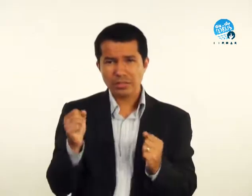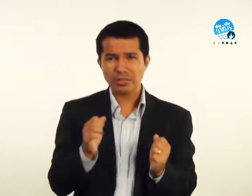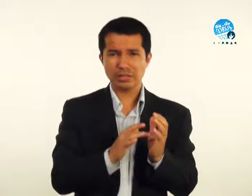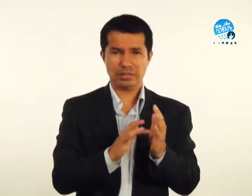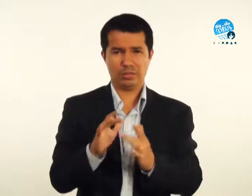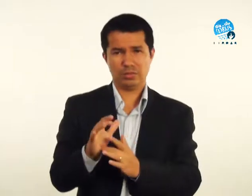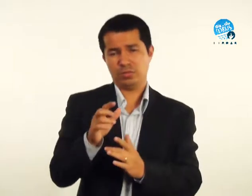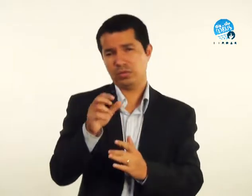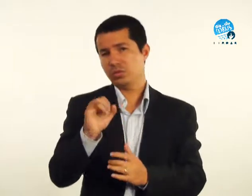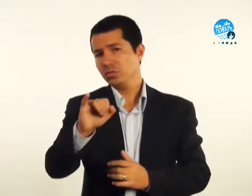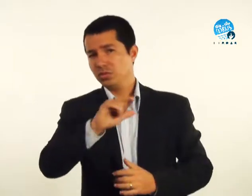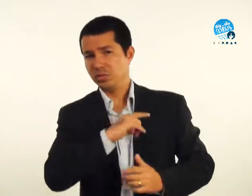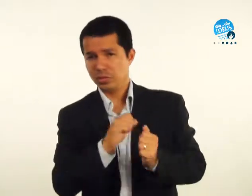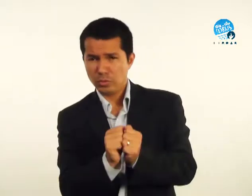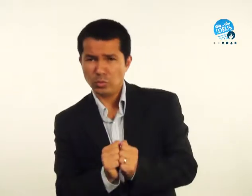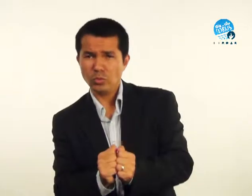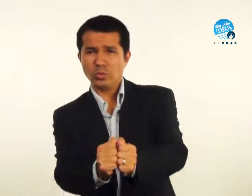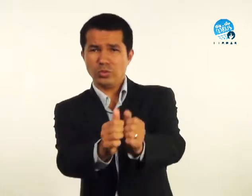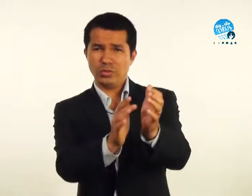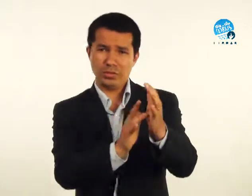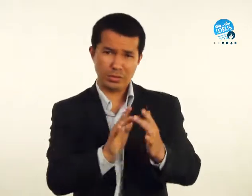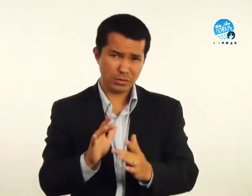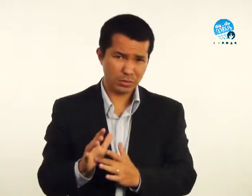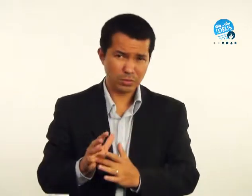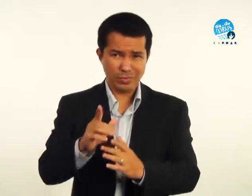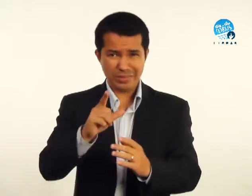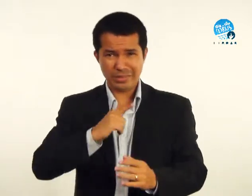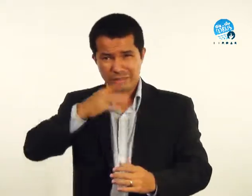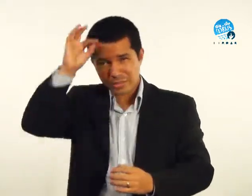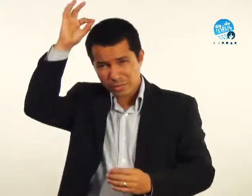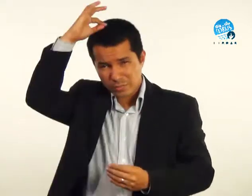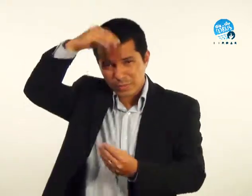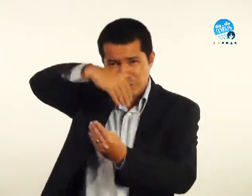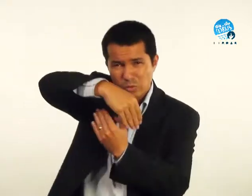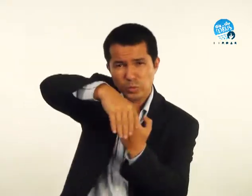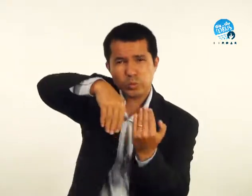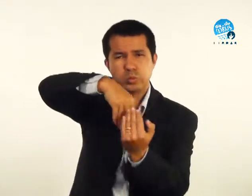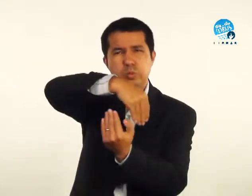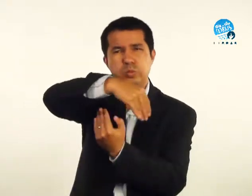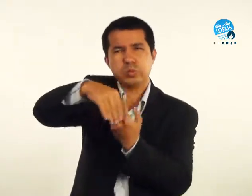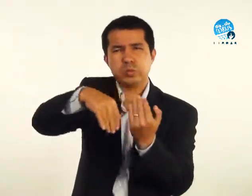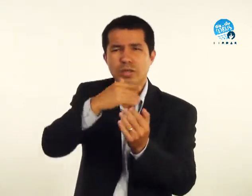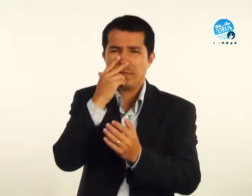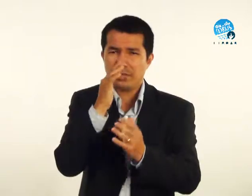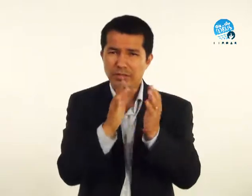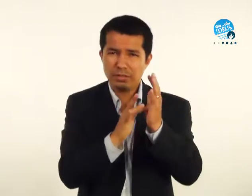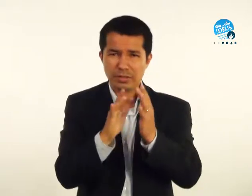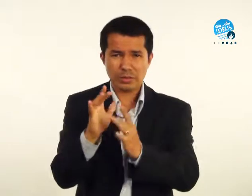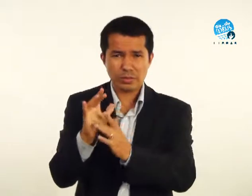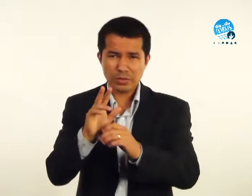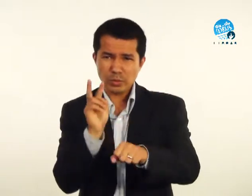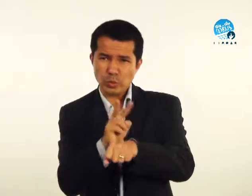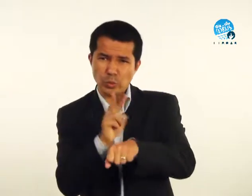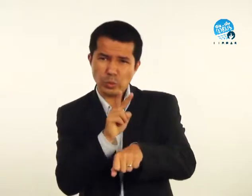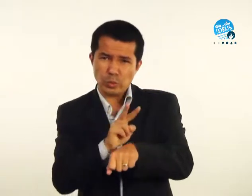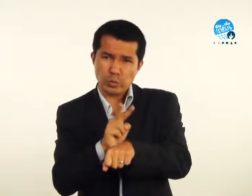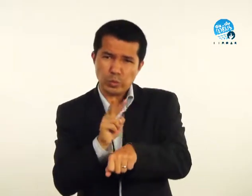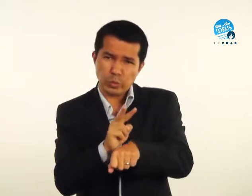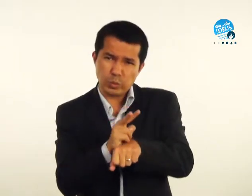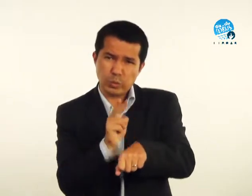filhinhos. Por isso, todo aquele que recebe Jesus como Senhor da sua vida, ele é envolvido pelo poder do Espírito